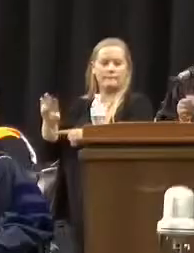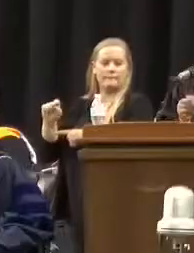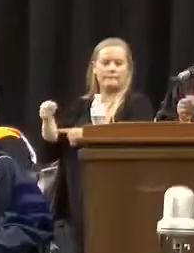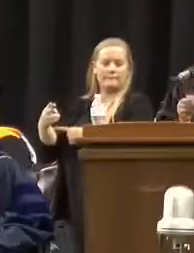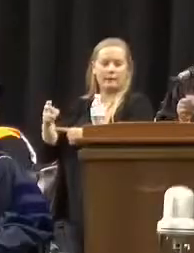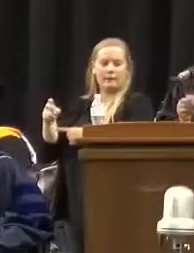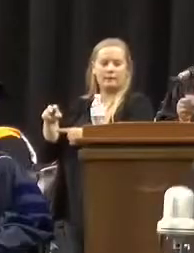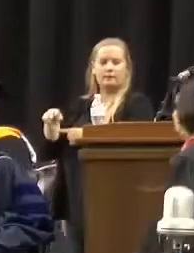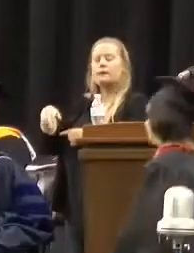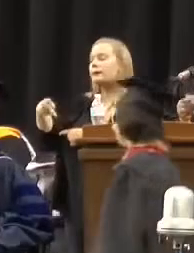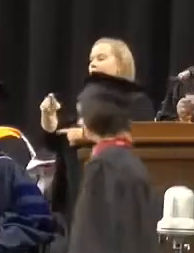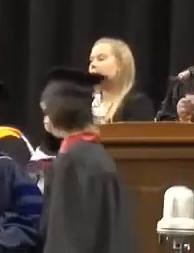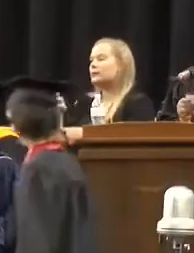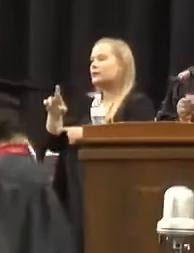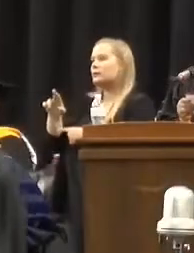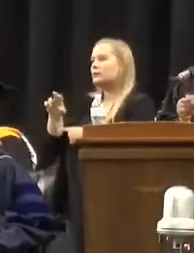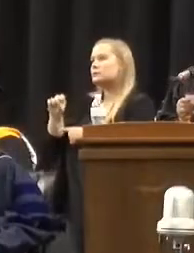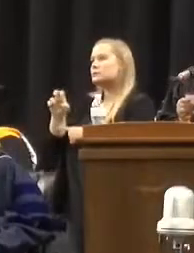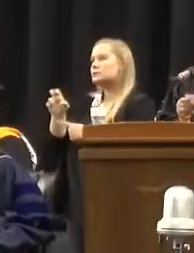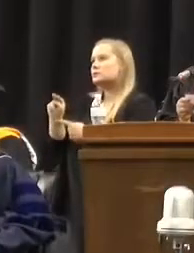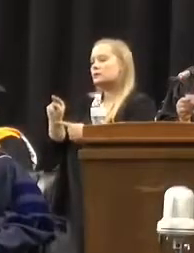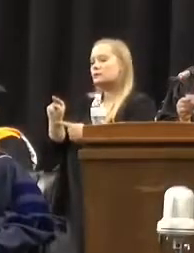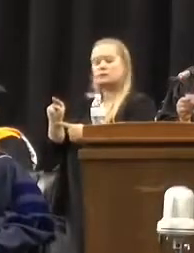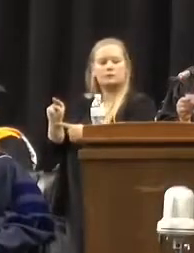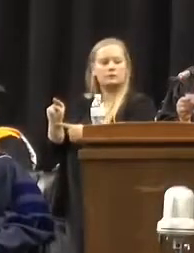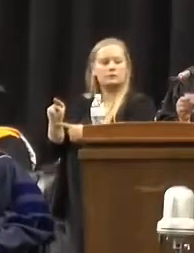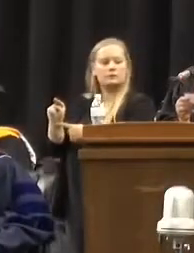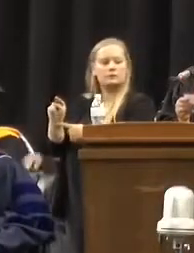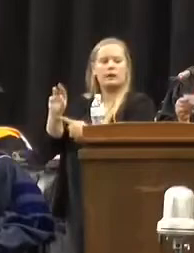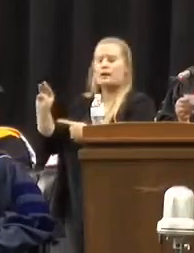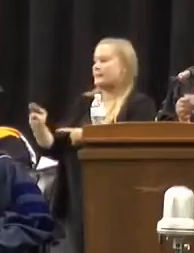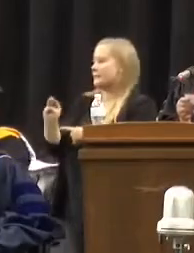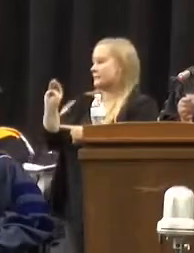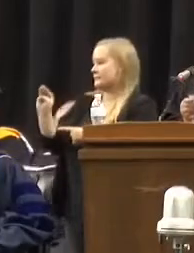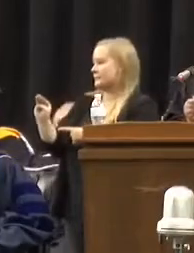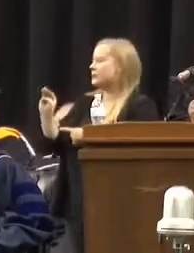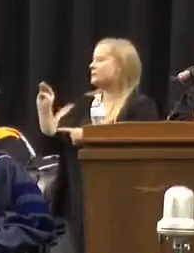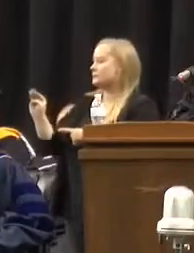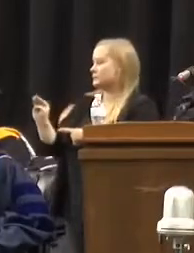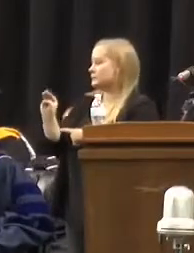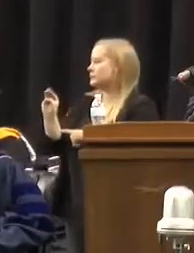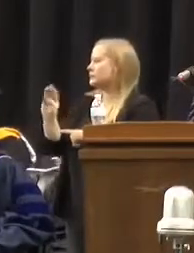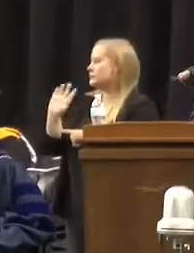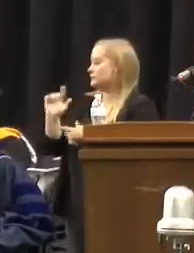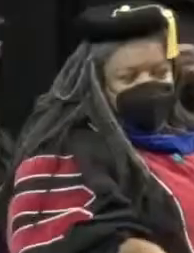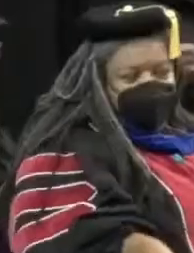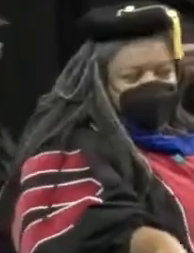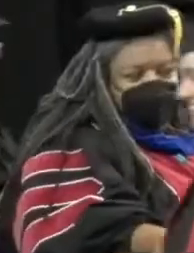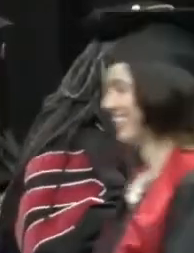Natalia Elizabeth Peterson, meritorious graduate.